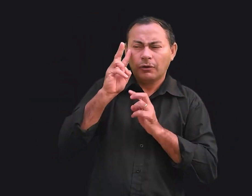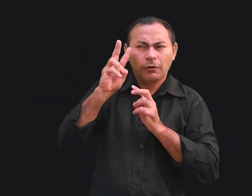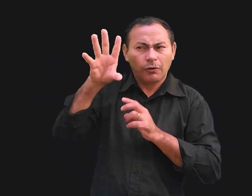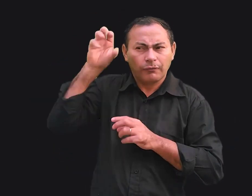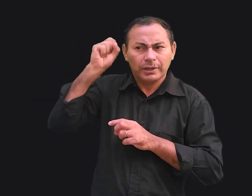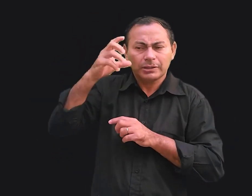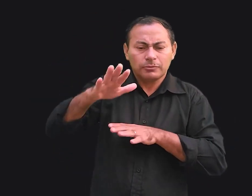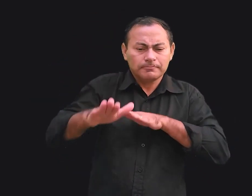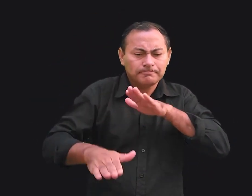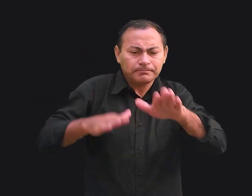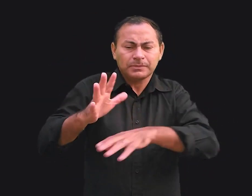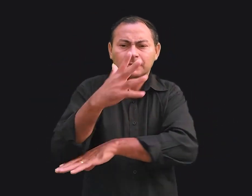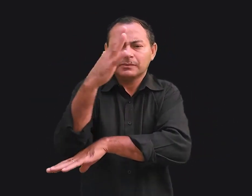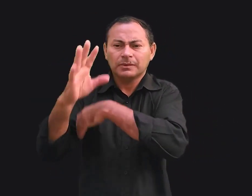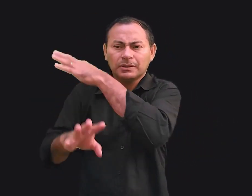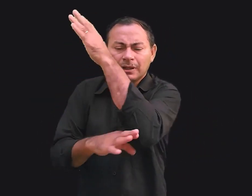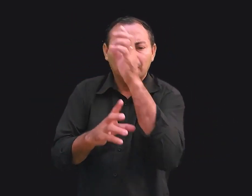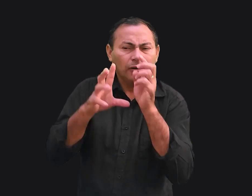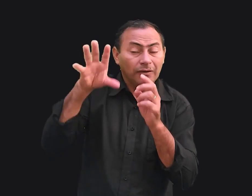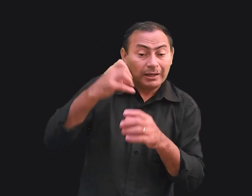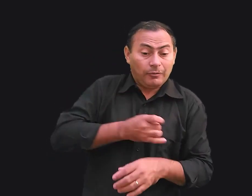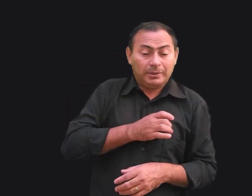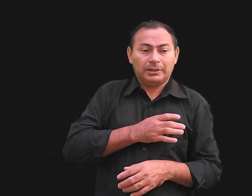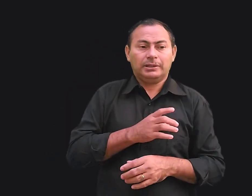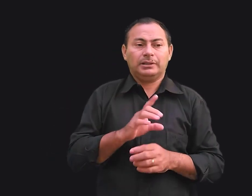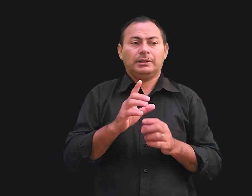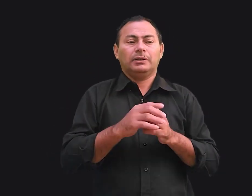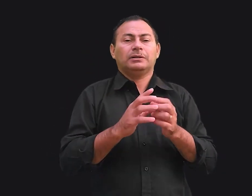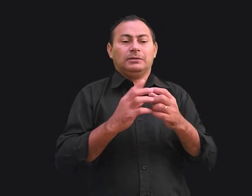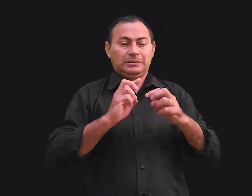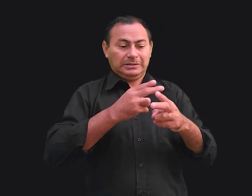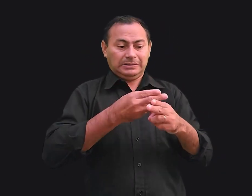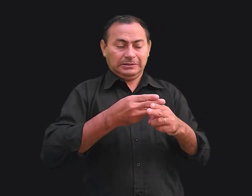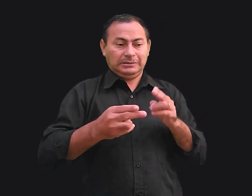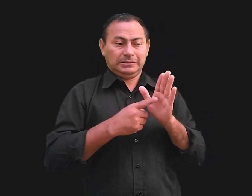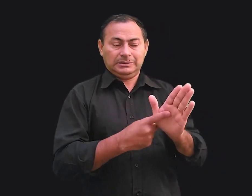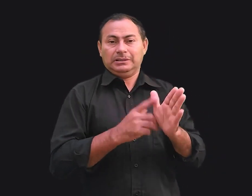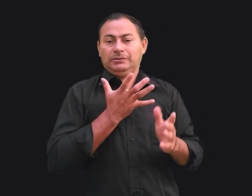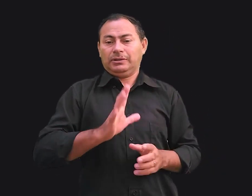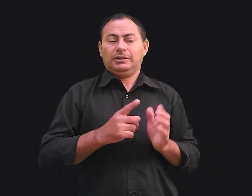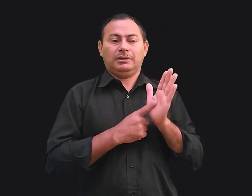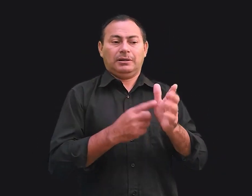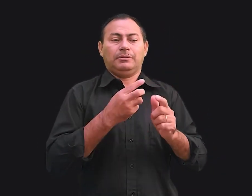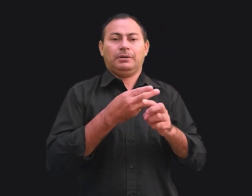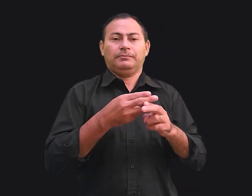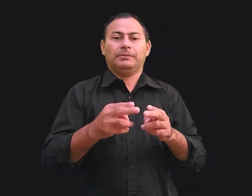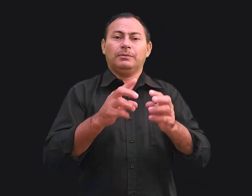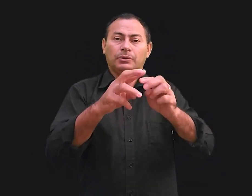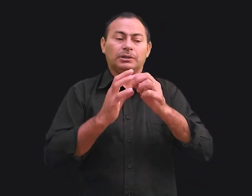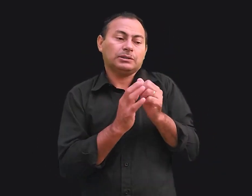no jardim e fiquei com medo. Deus iria expor a nudez de Adão e Adão não queria isso. Por isso se